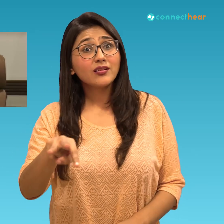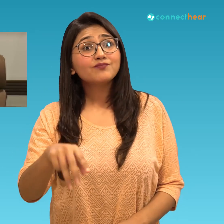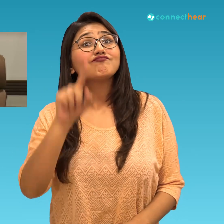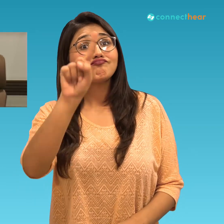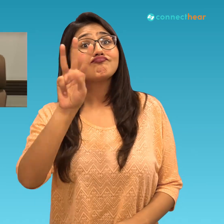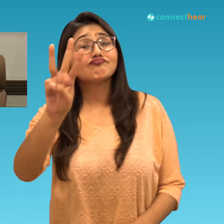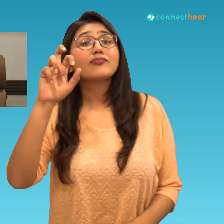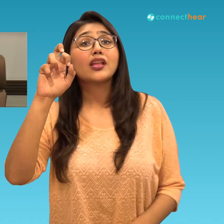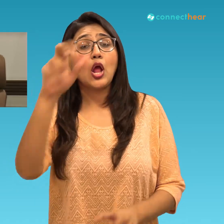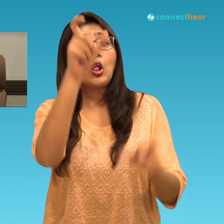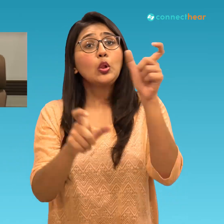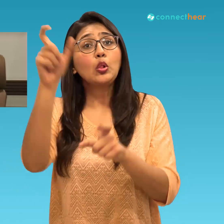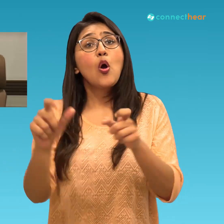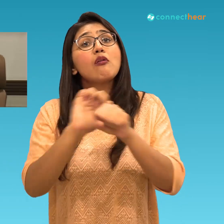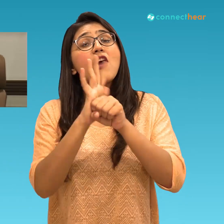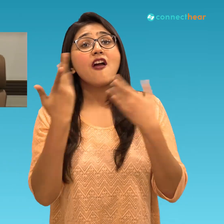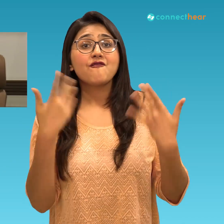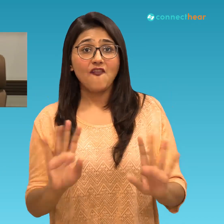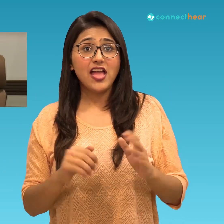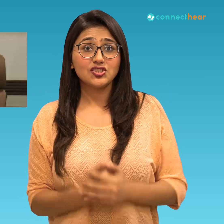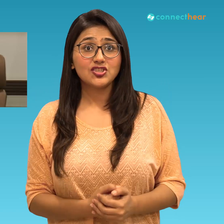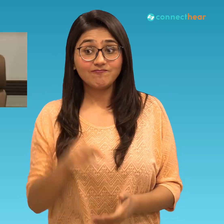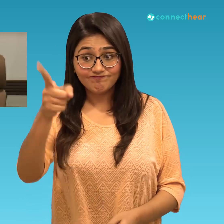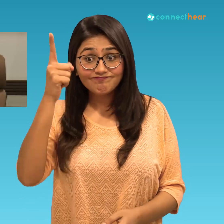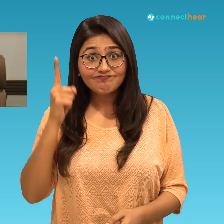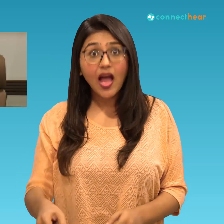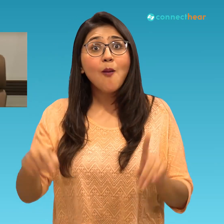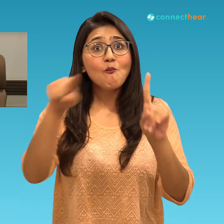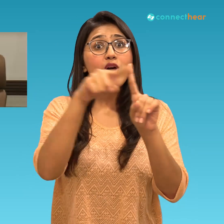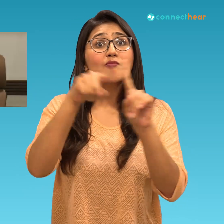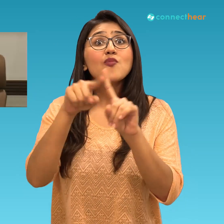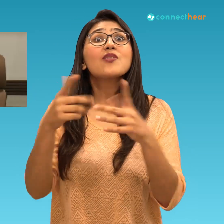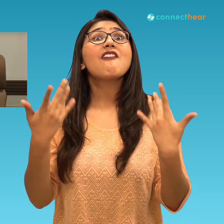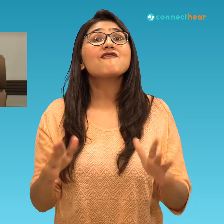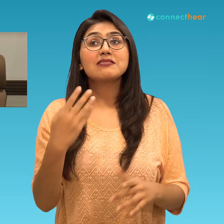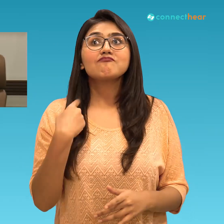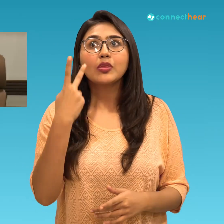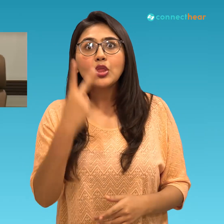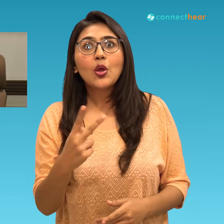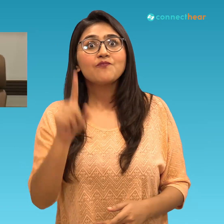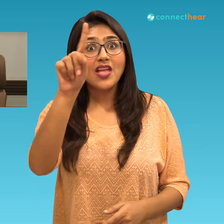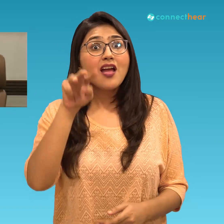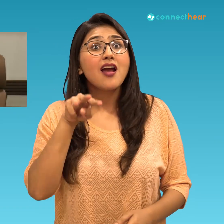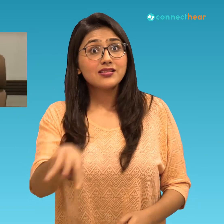54,138 کنفرمڈ مریض ہیں، اور جو آج کے دن پازیٹیو کیسز آئے ہیں سامنے وہ